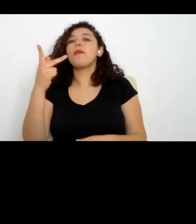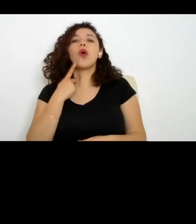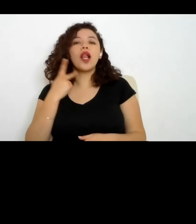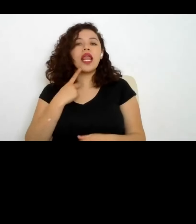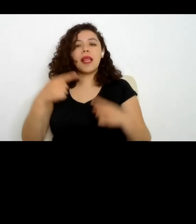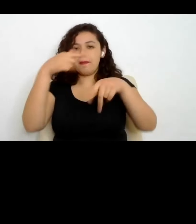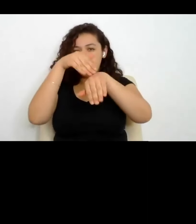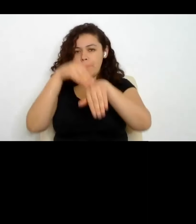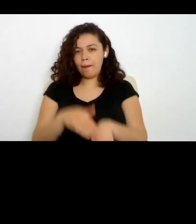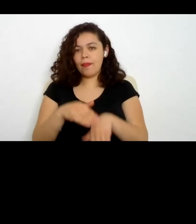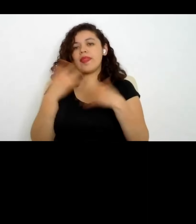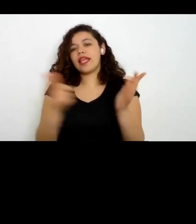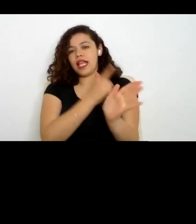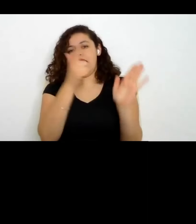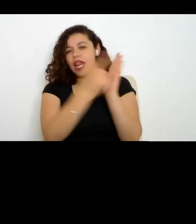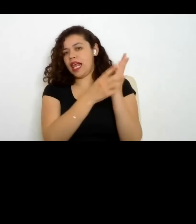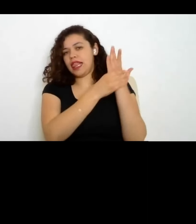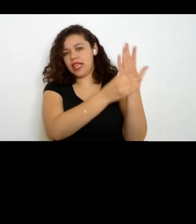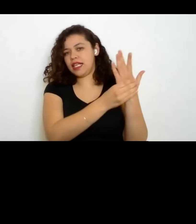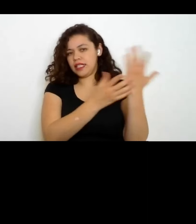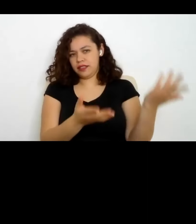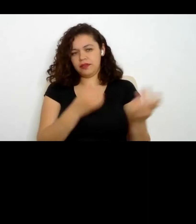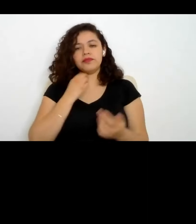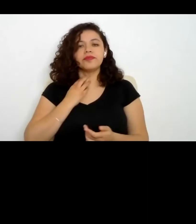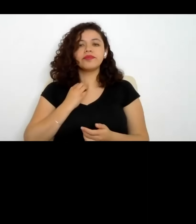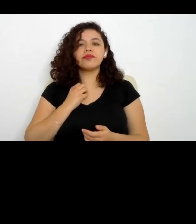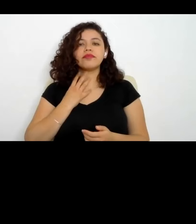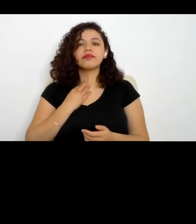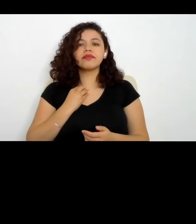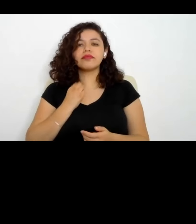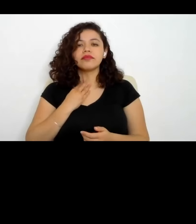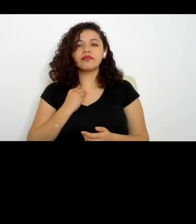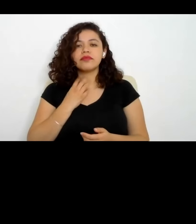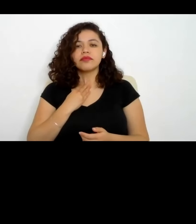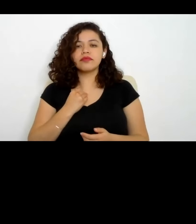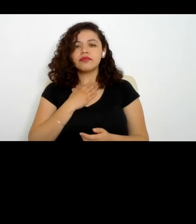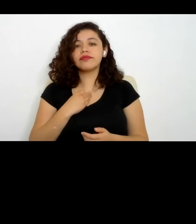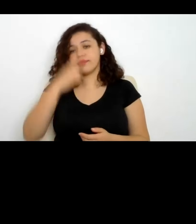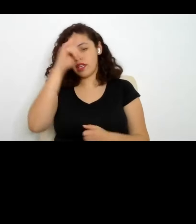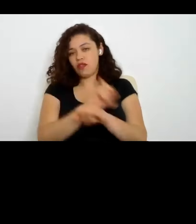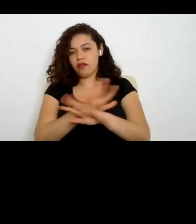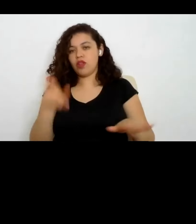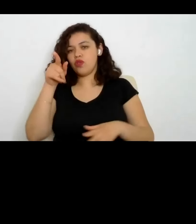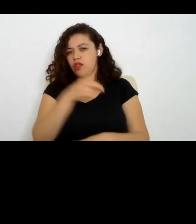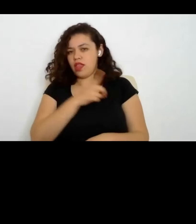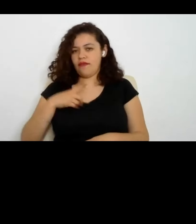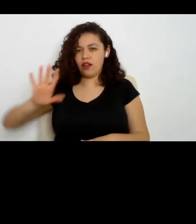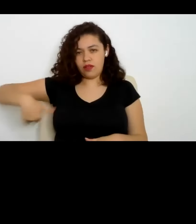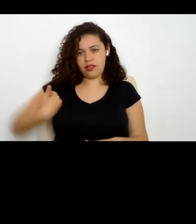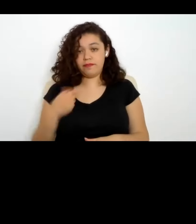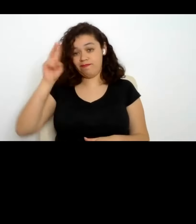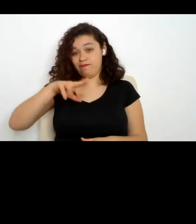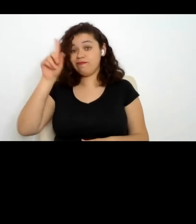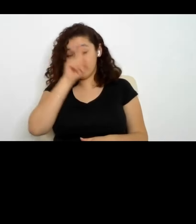a las disposiciones legales sea lo que proceda, ¿no? Por el tiempo que tú debas de mantener la información. Pero sí es recomendable